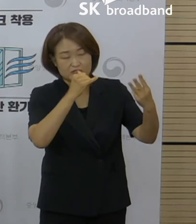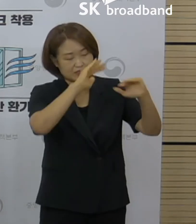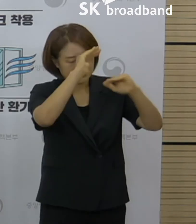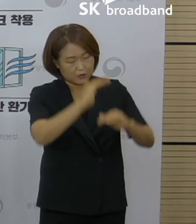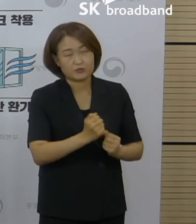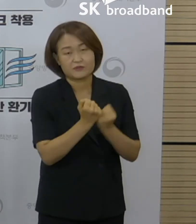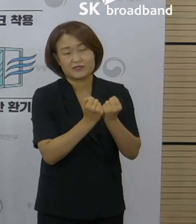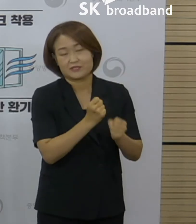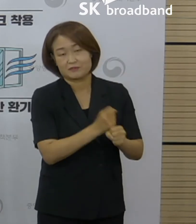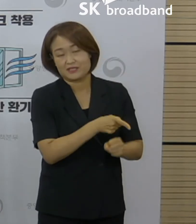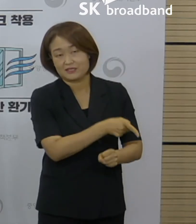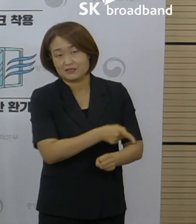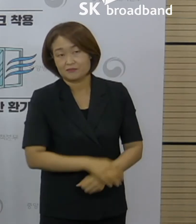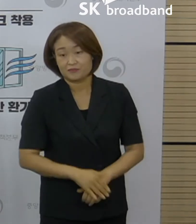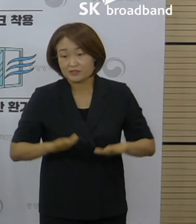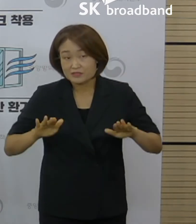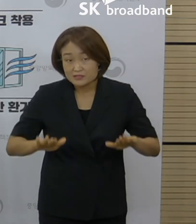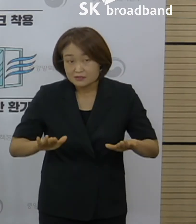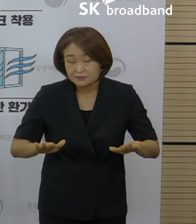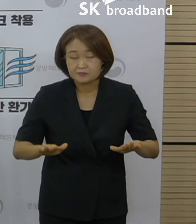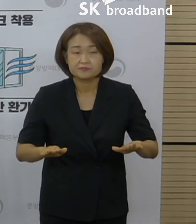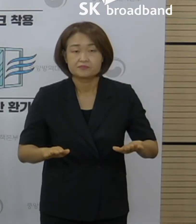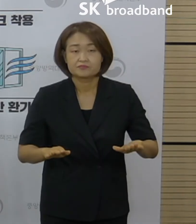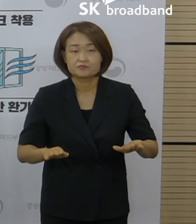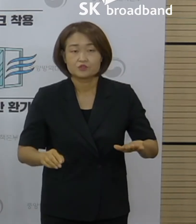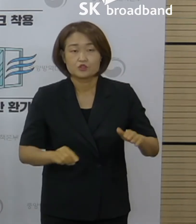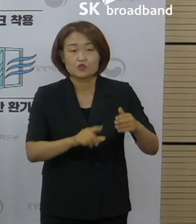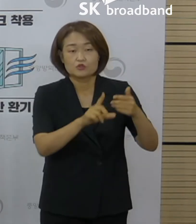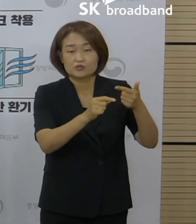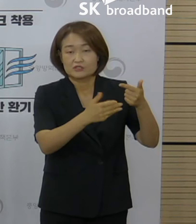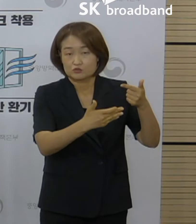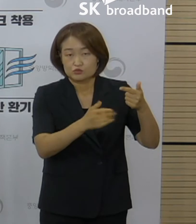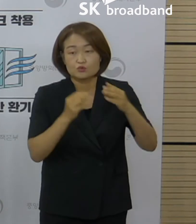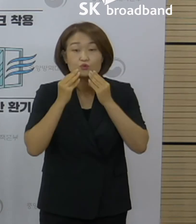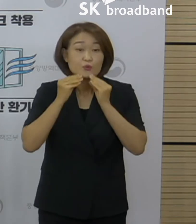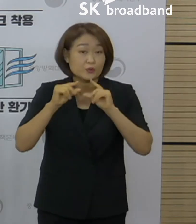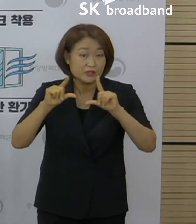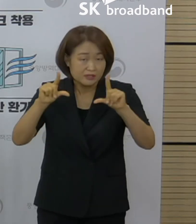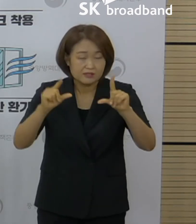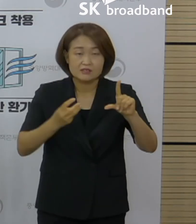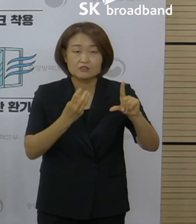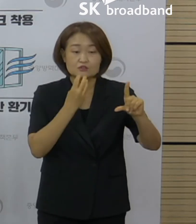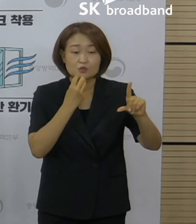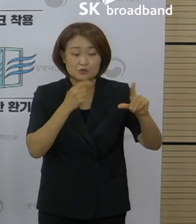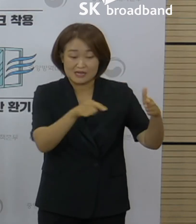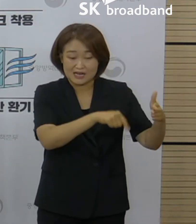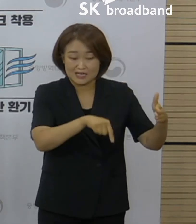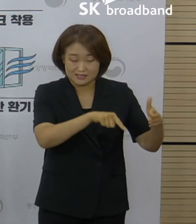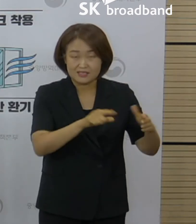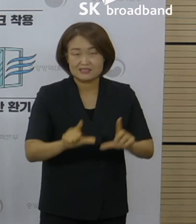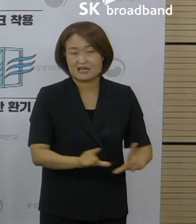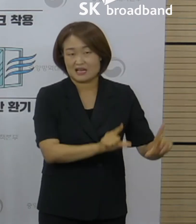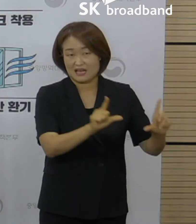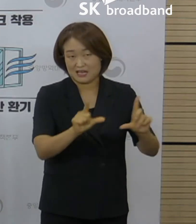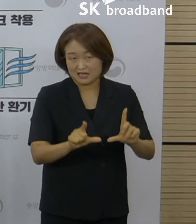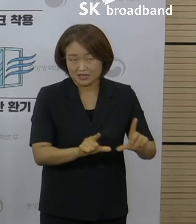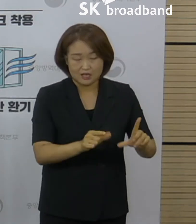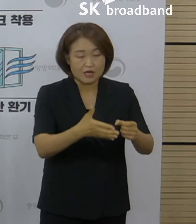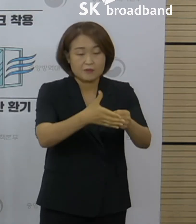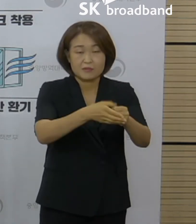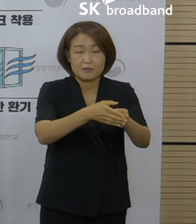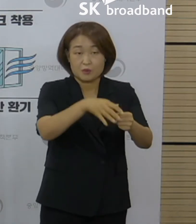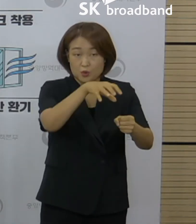있습니다. 지금 현재까지 확인된 바로는 6월 19일 토요일입니다. 서울에 거주하신 분이 서울